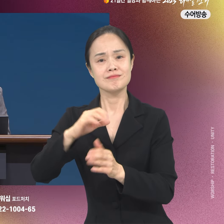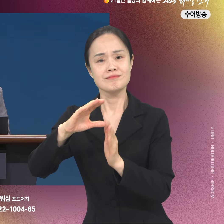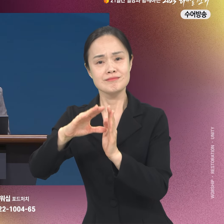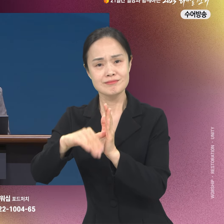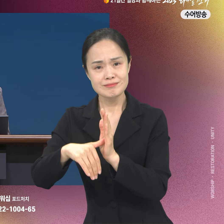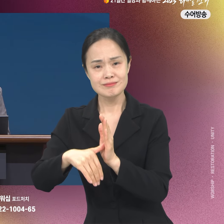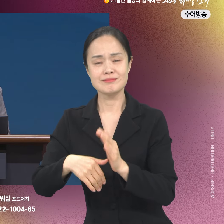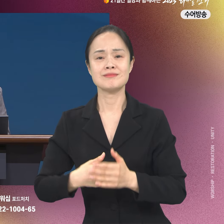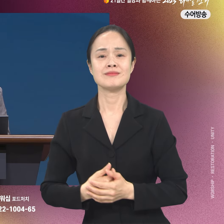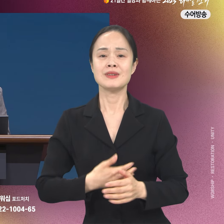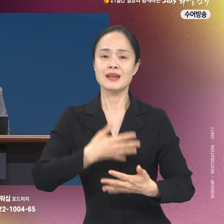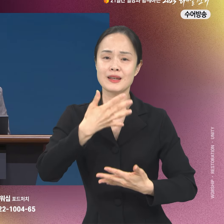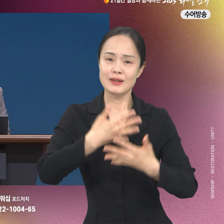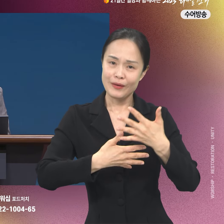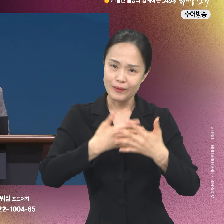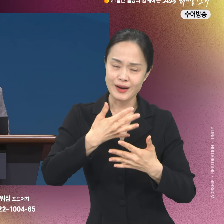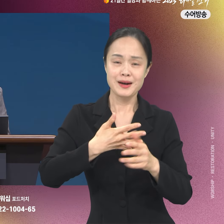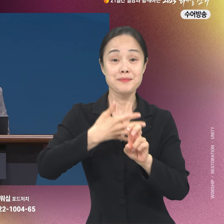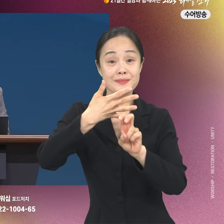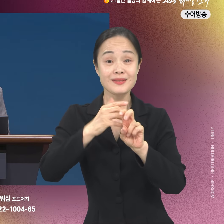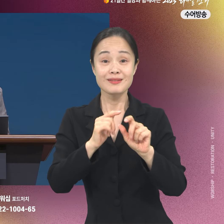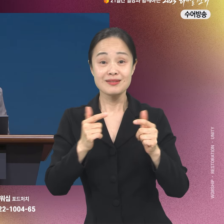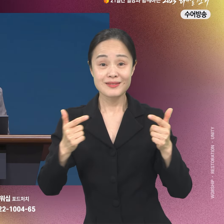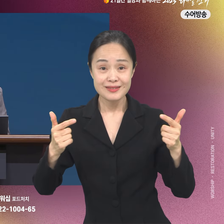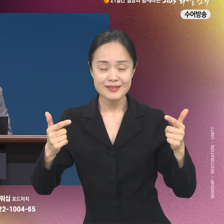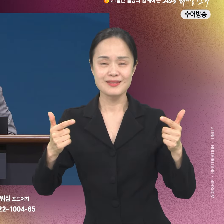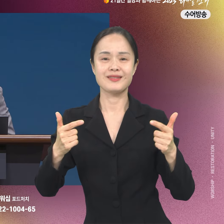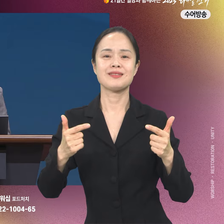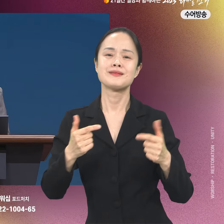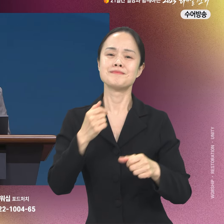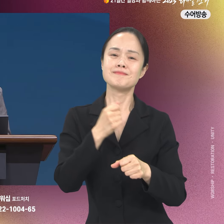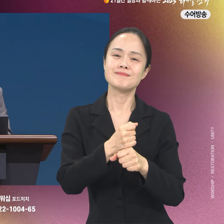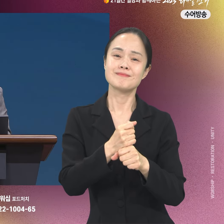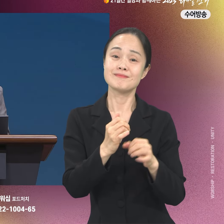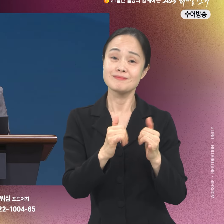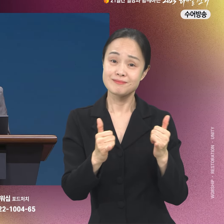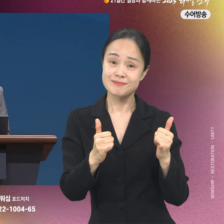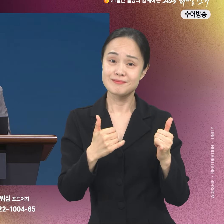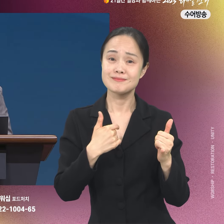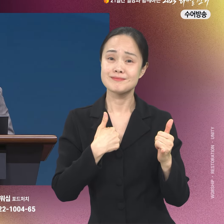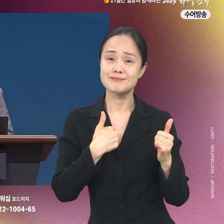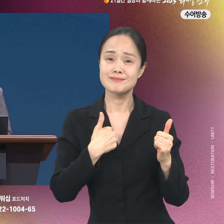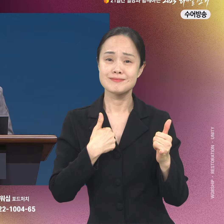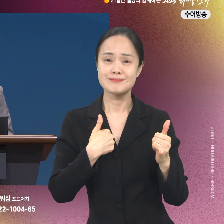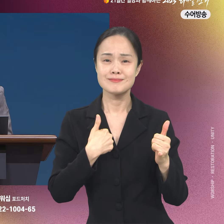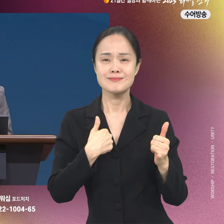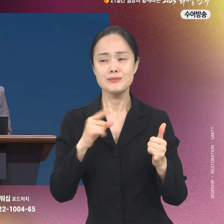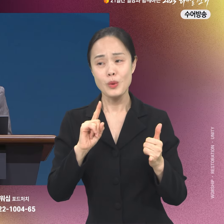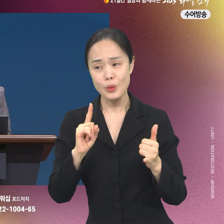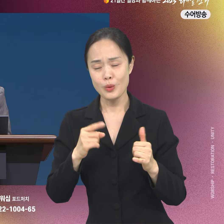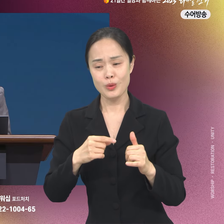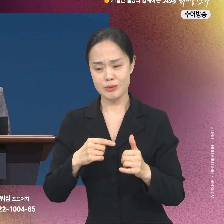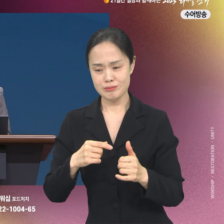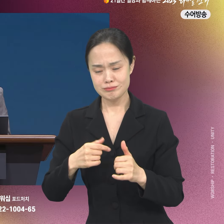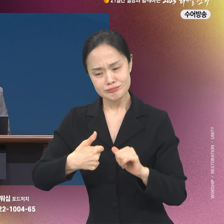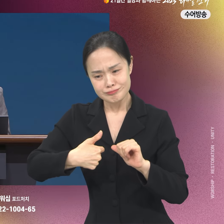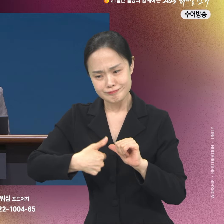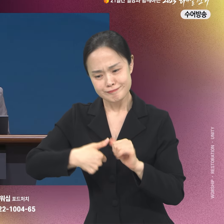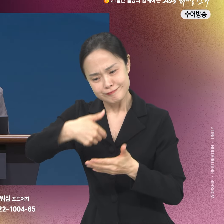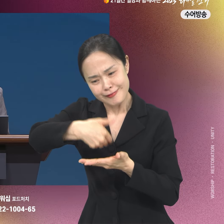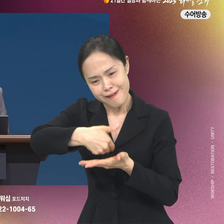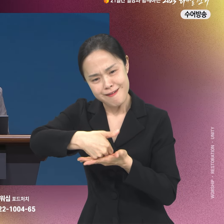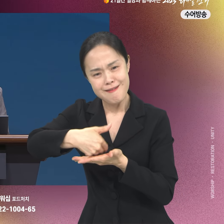사역하시는 분들이 저한테 많이 이렇게 조언을 구하시더라고요. 근데 제가 조언을 해드릴 입장이나